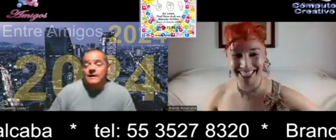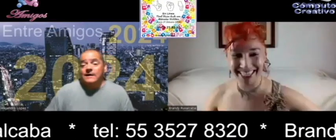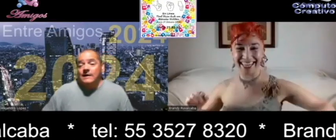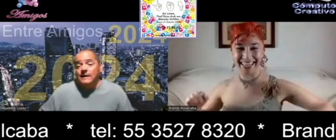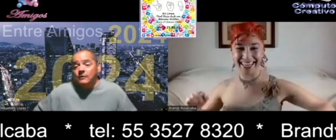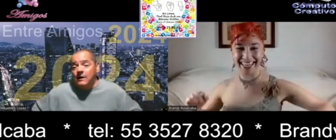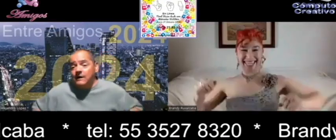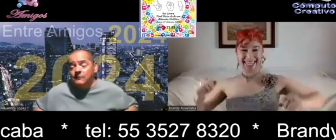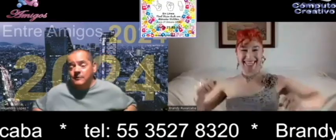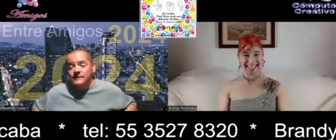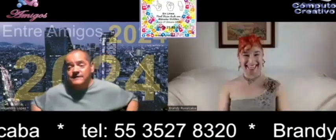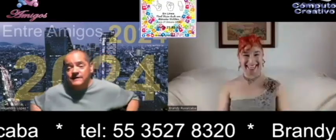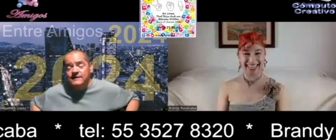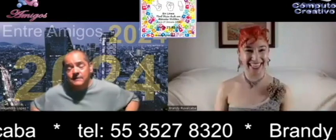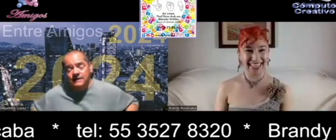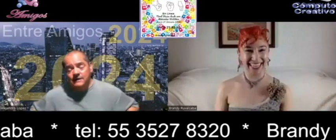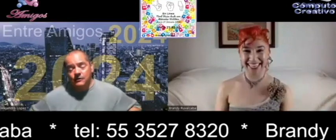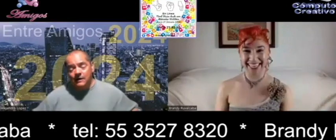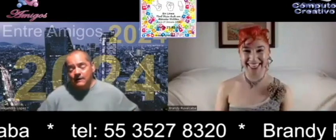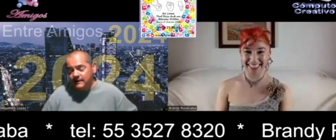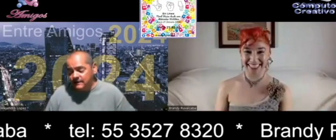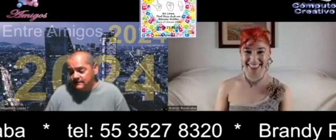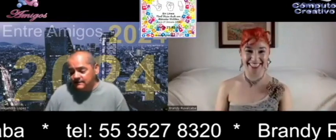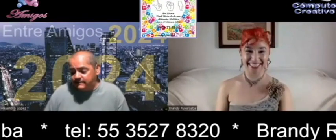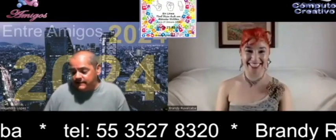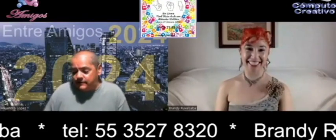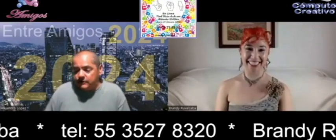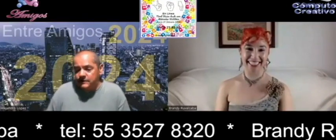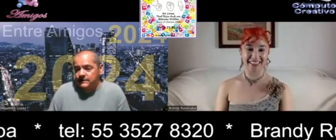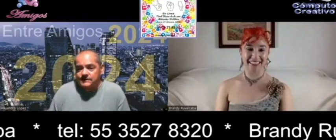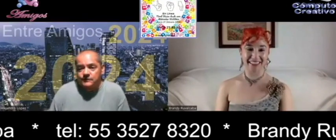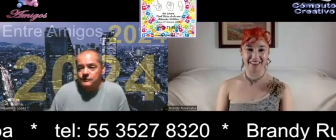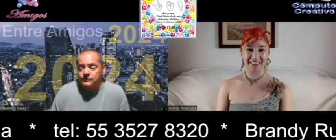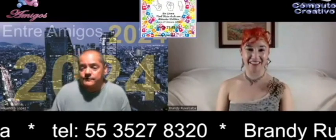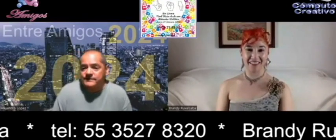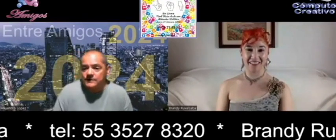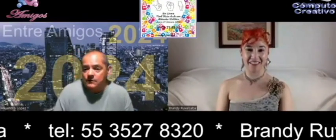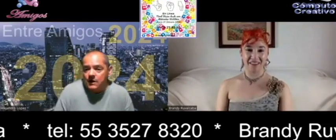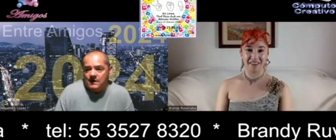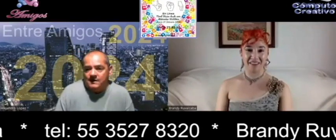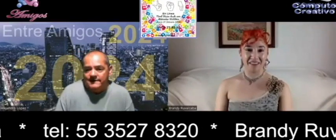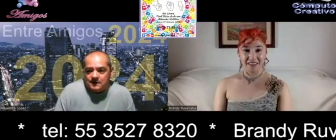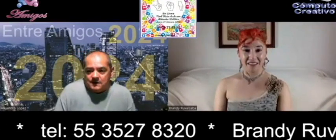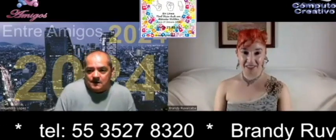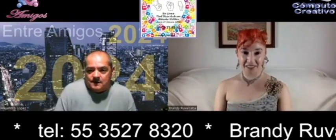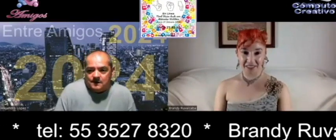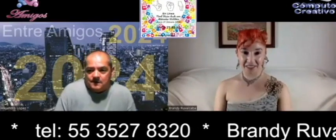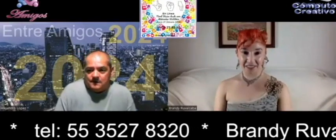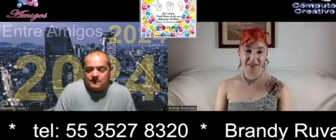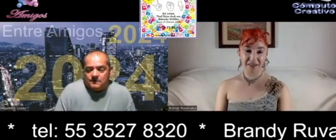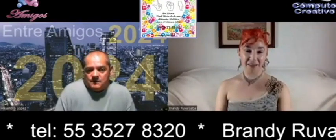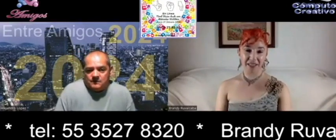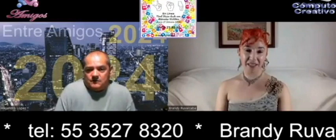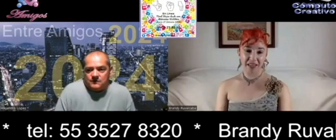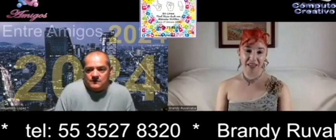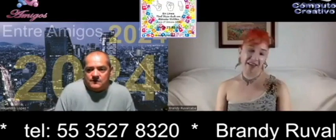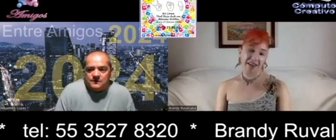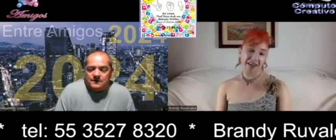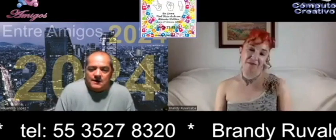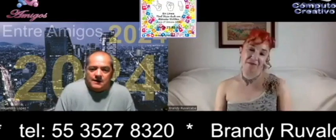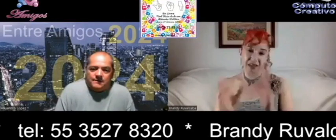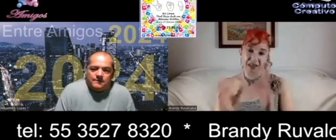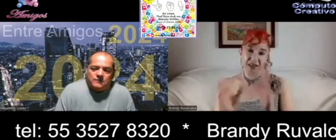No, y igual, como dices, aquí en México hay varias regiones, en Estados Unidos pasa igual. Sí, exactamente.